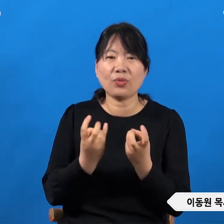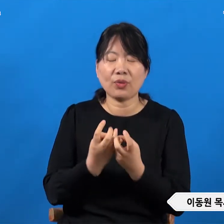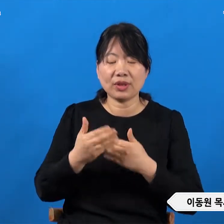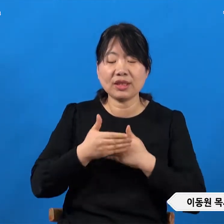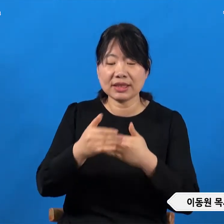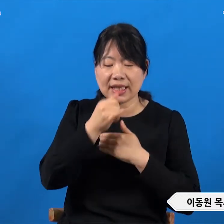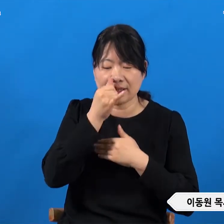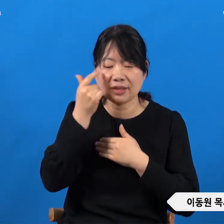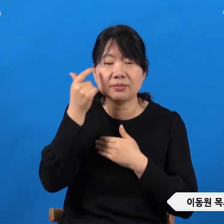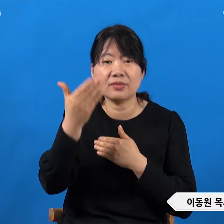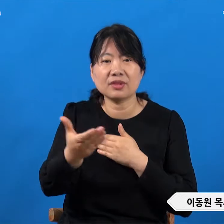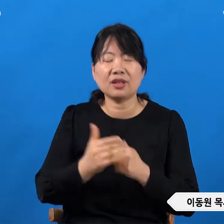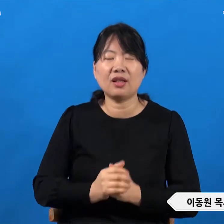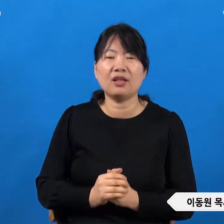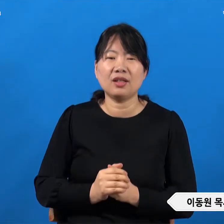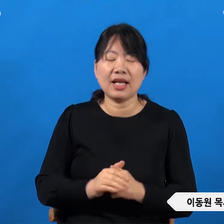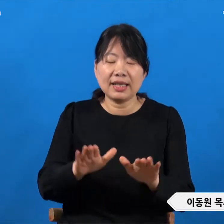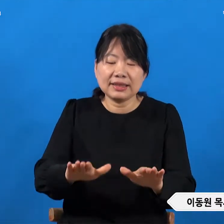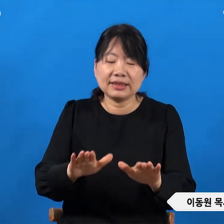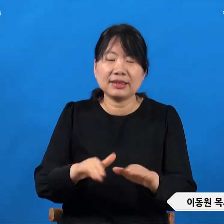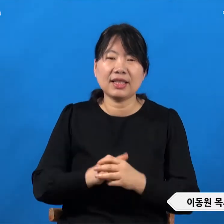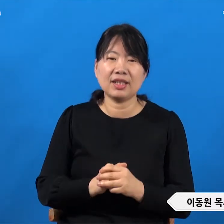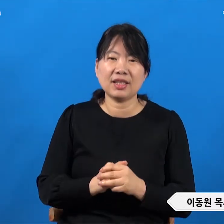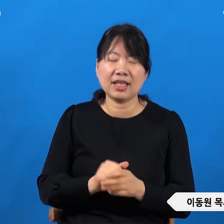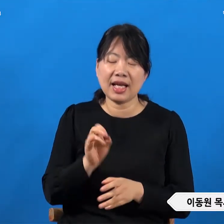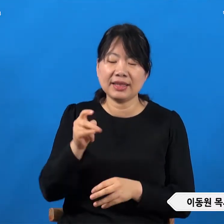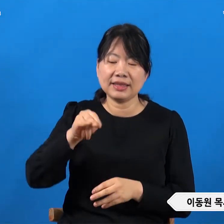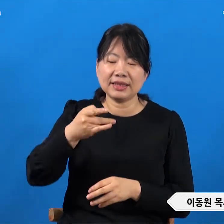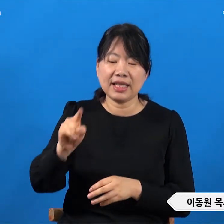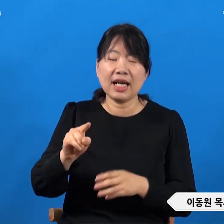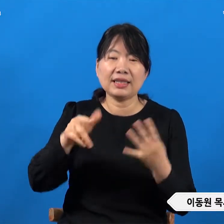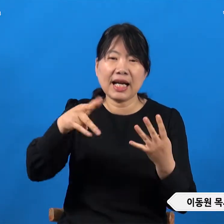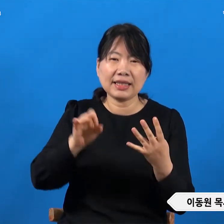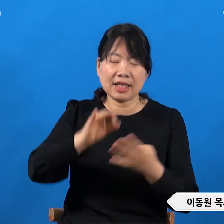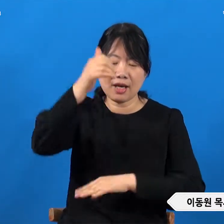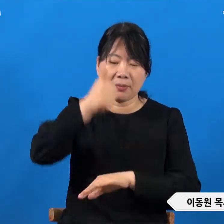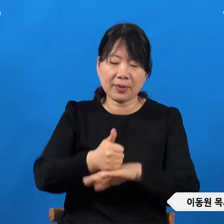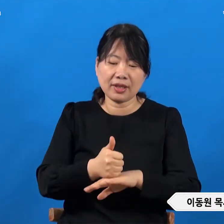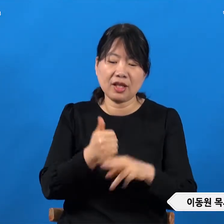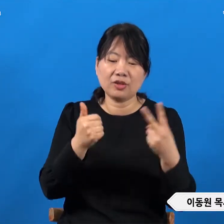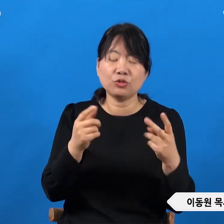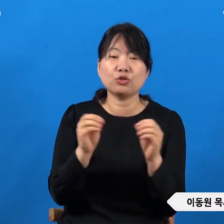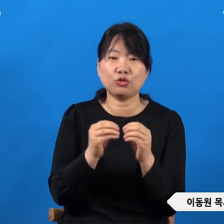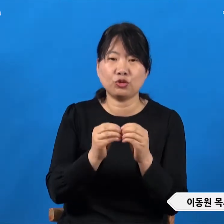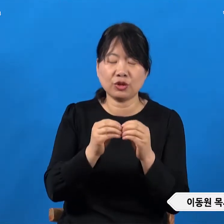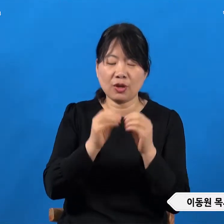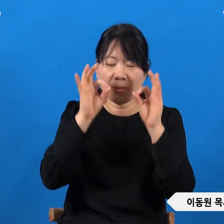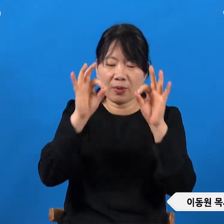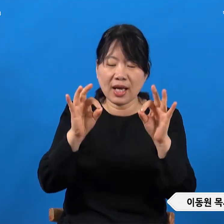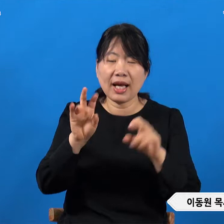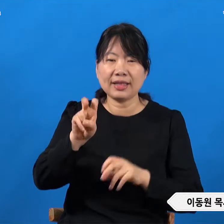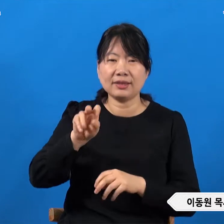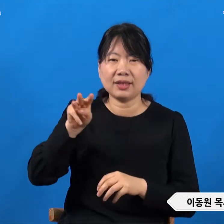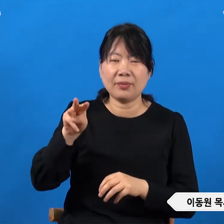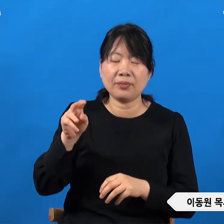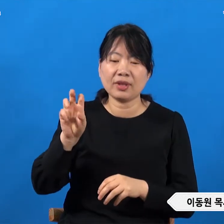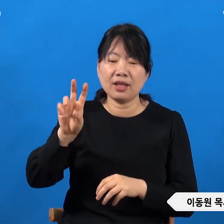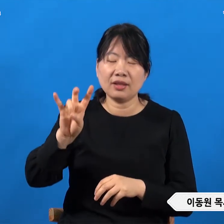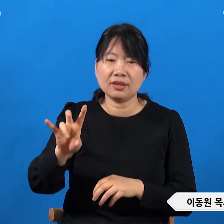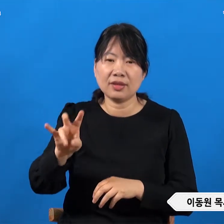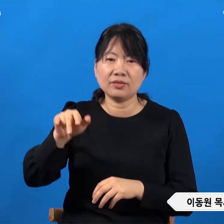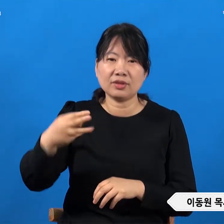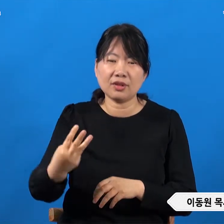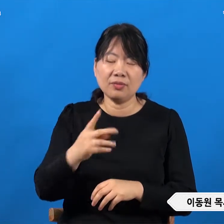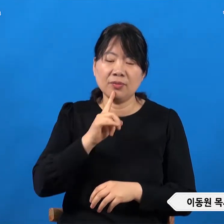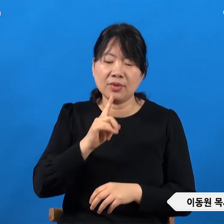어떻게 진행되었을까요? 이제 에스라 4장의 마지막 두 구절, 23절과